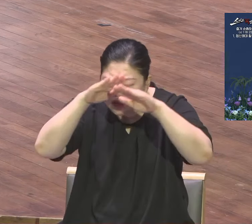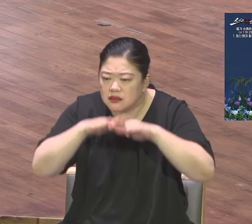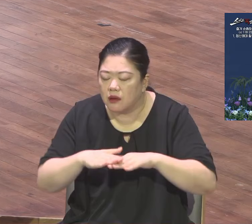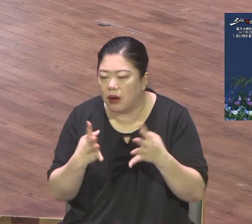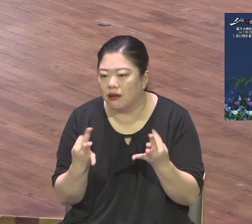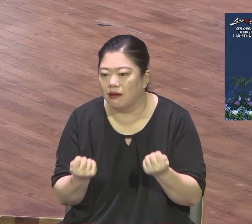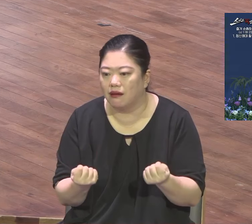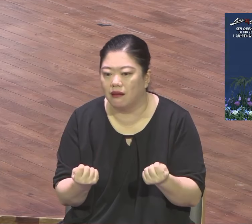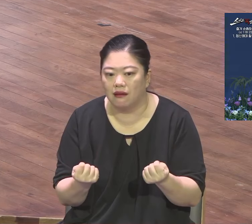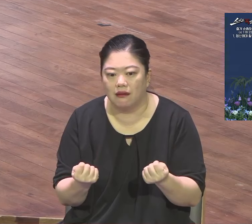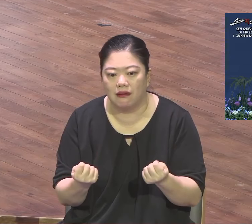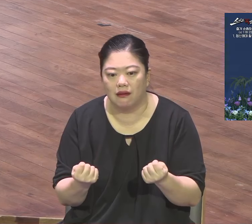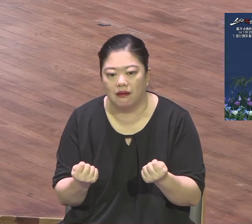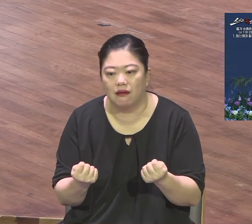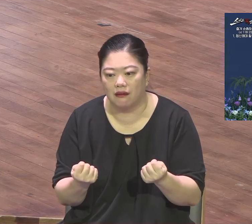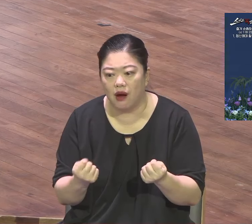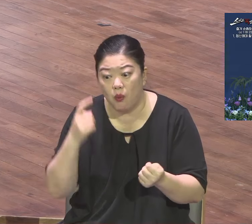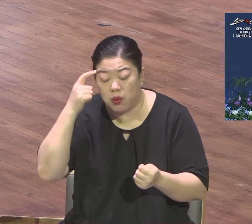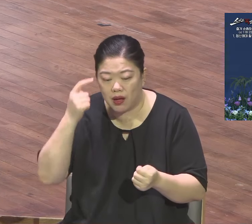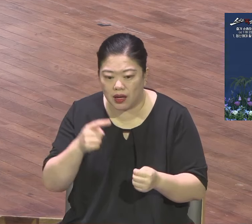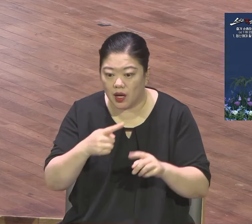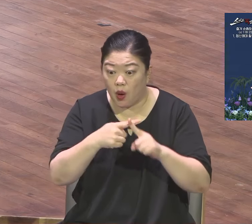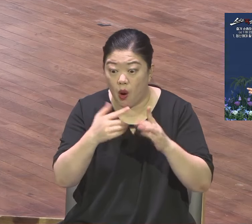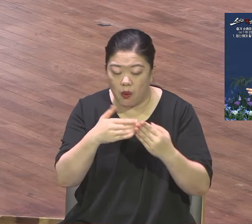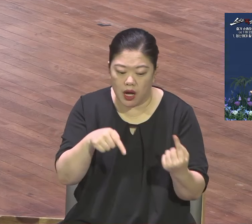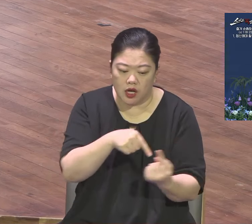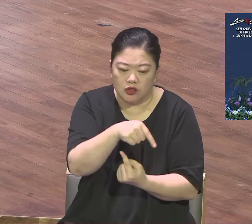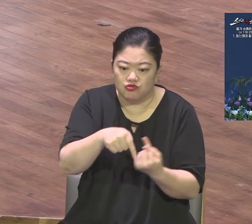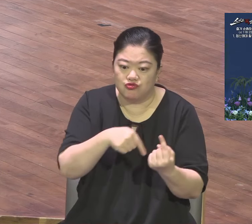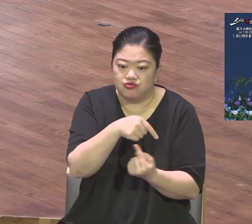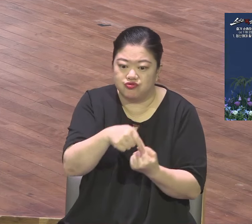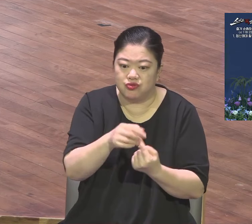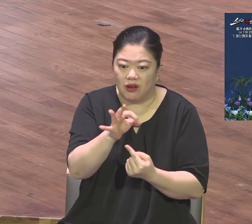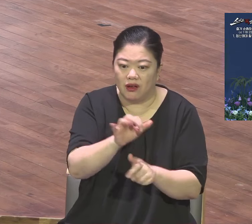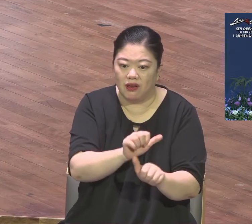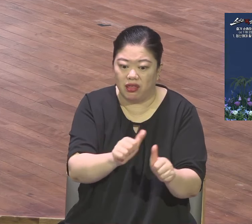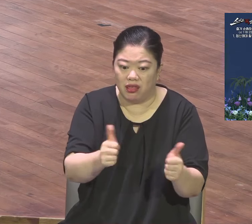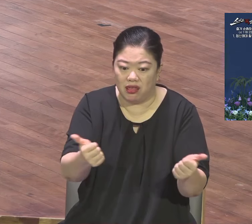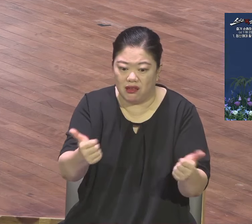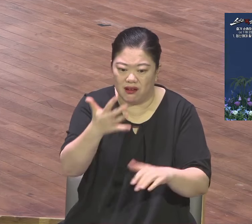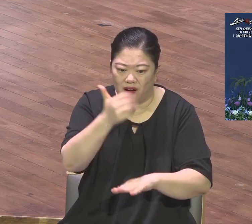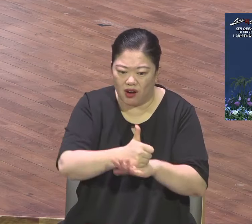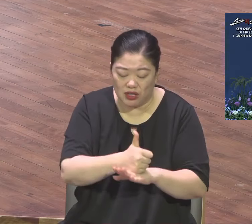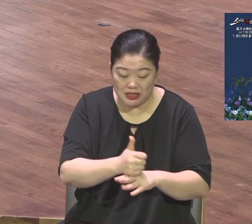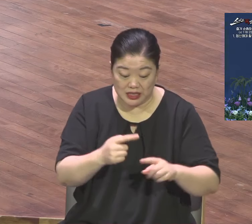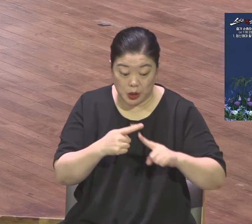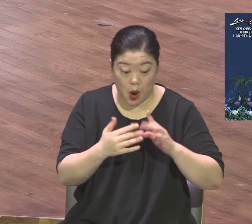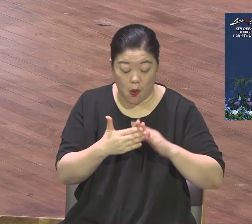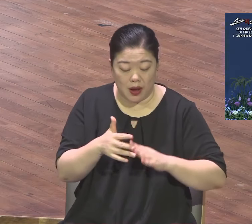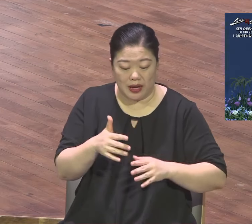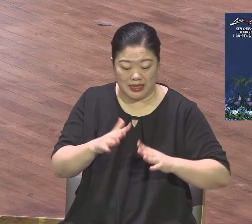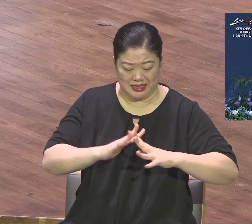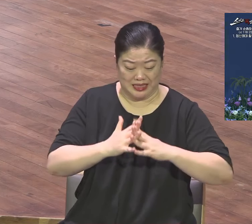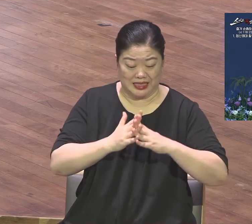이걸 뒤집을 수 있는 교회가 힘이 하나도 없어. 뭐 교인이 있어야지.